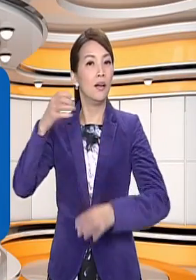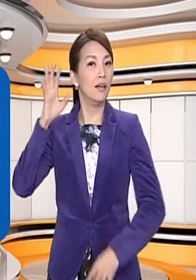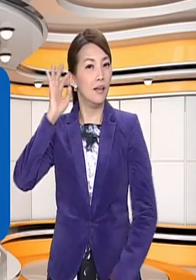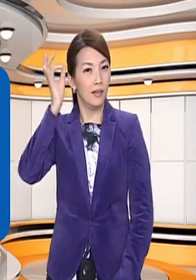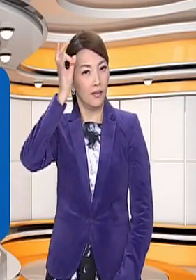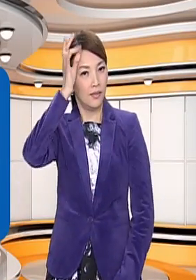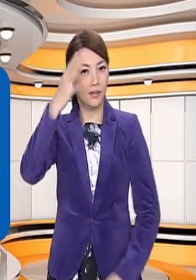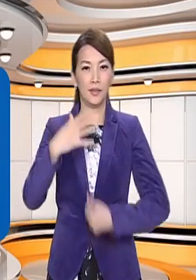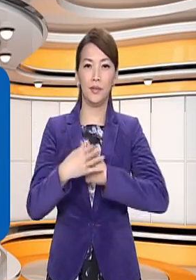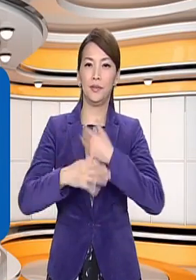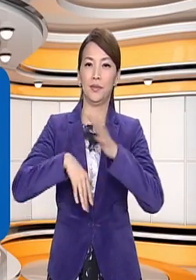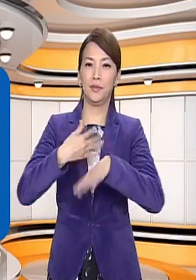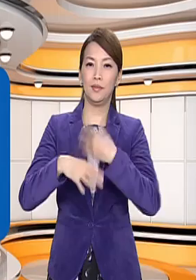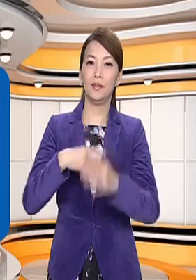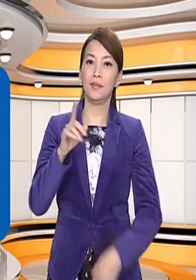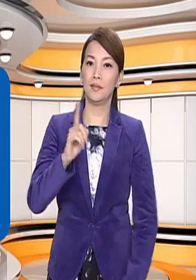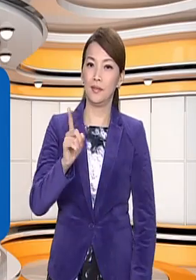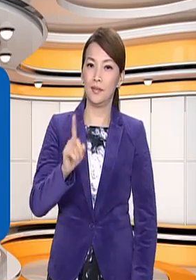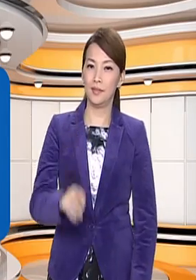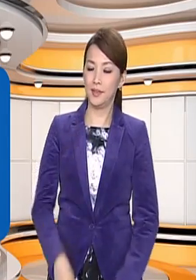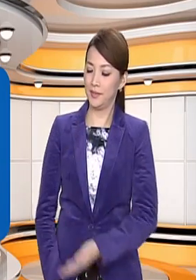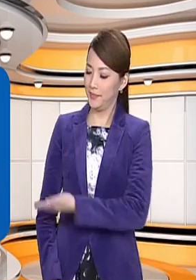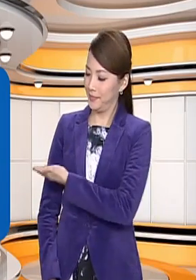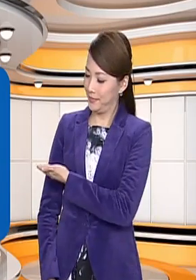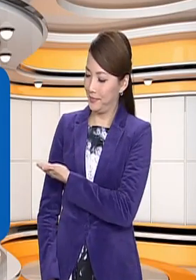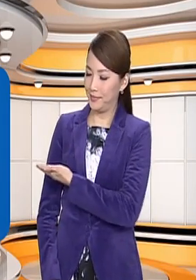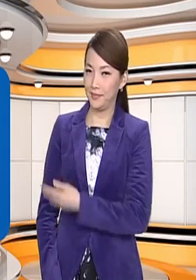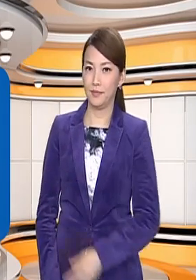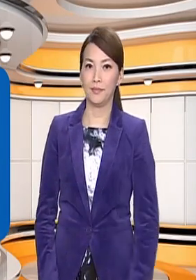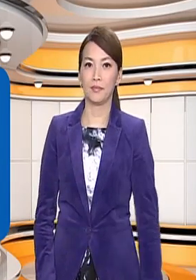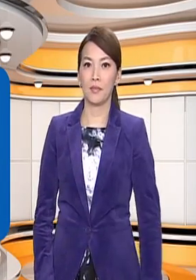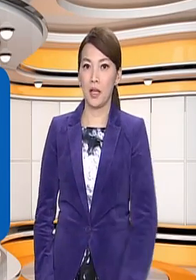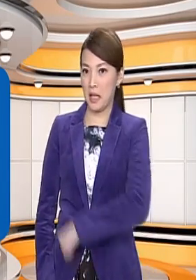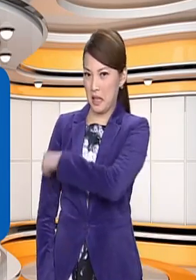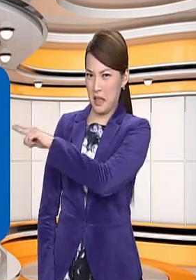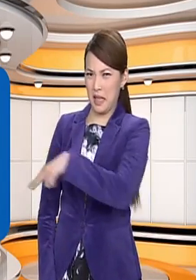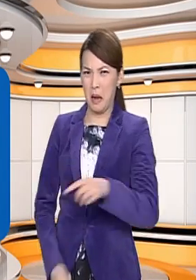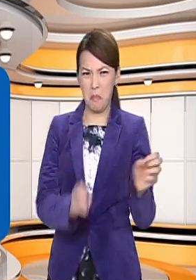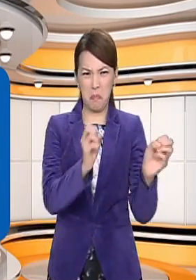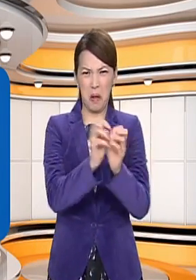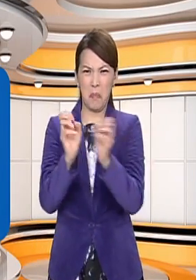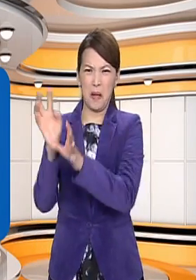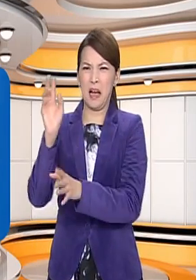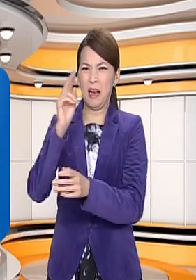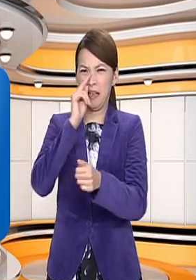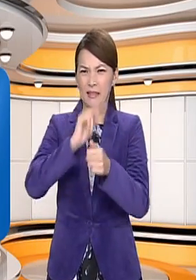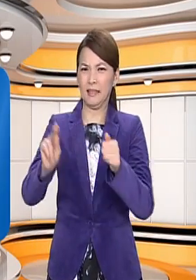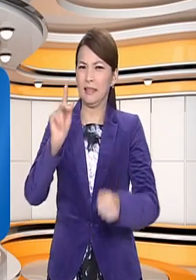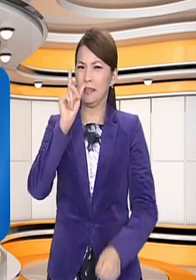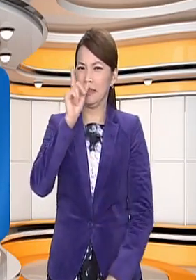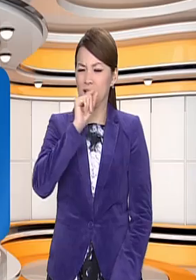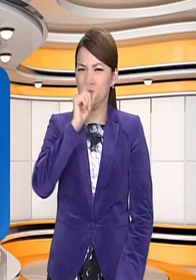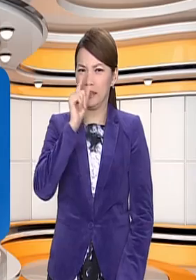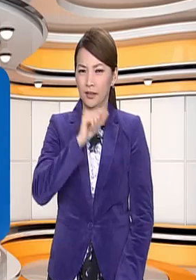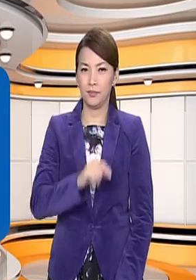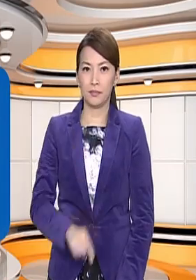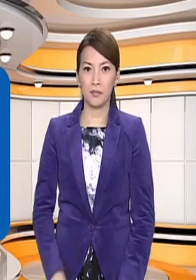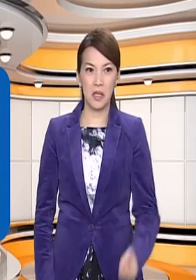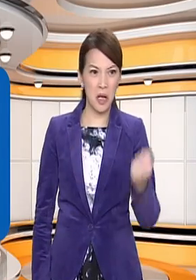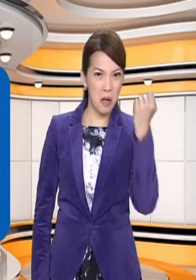今天的手语新闻通，我们就来学学伊斯兰国怎么比，因为他们有很多残忍的行径，所以手语